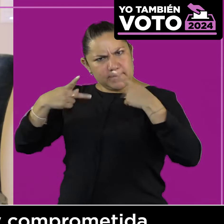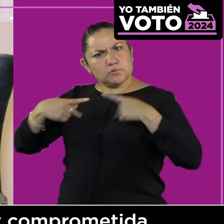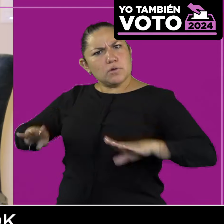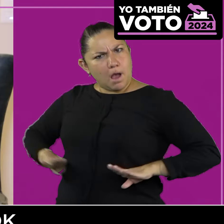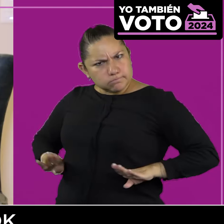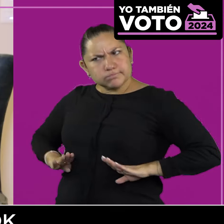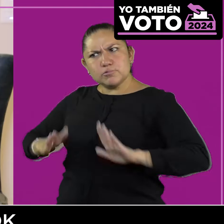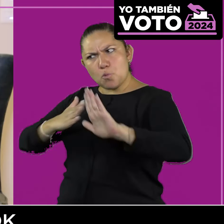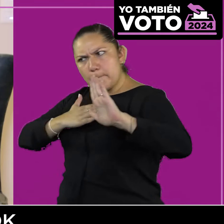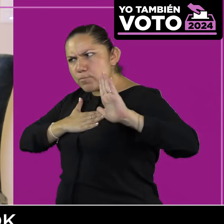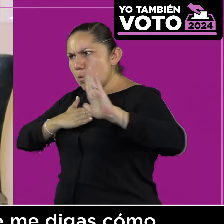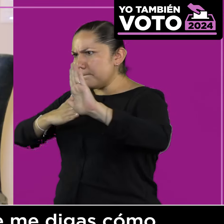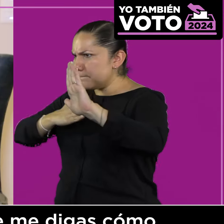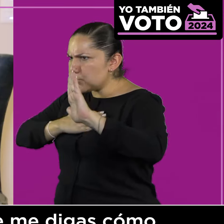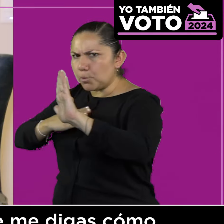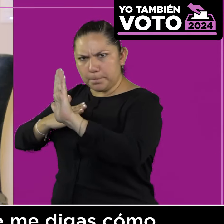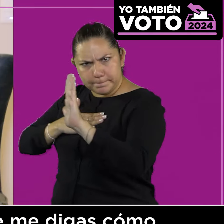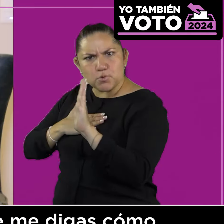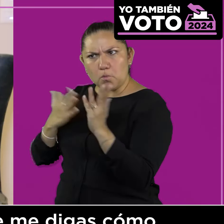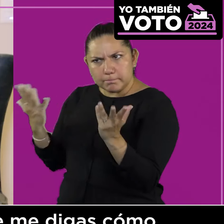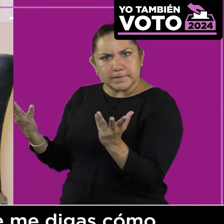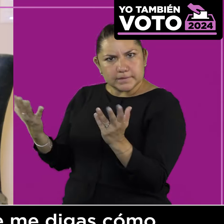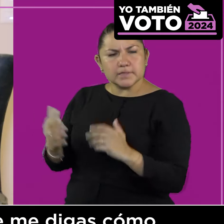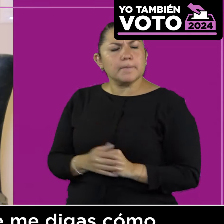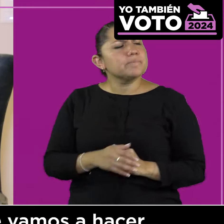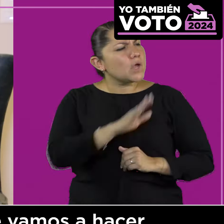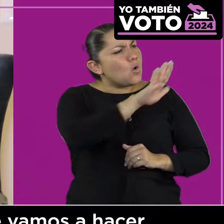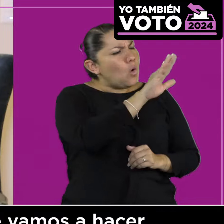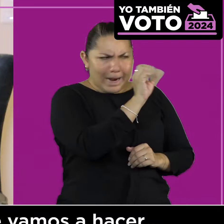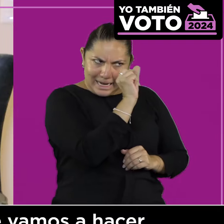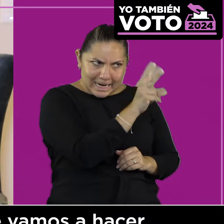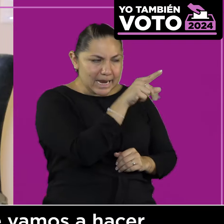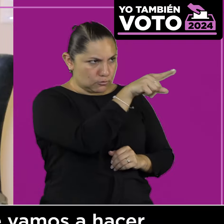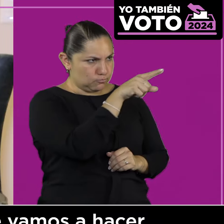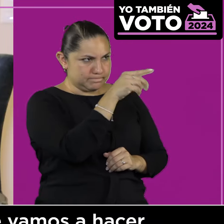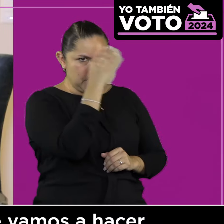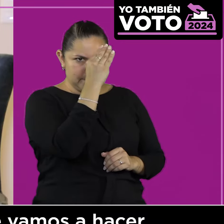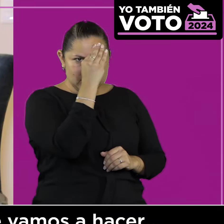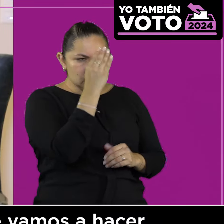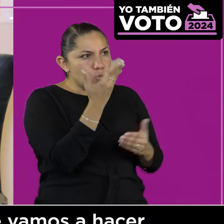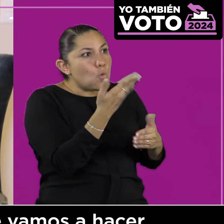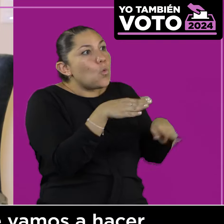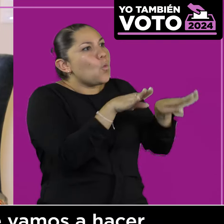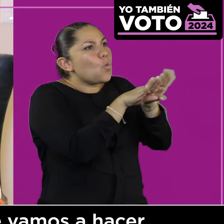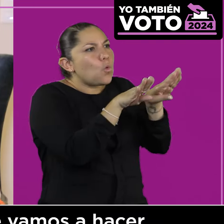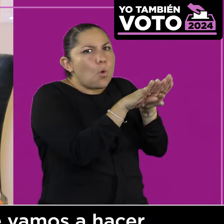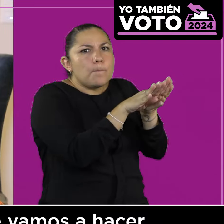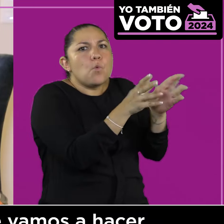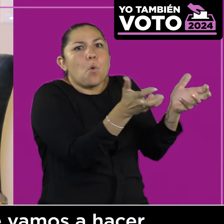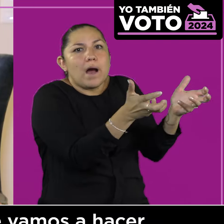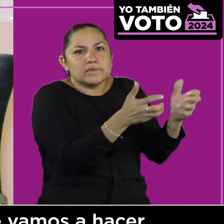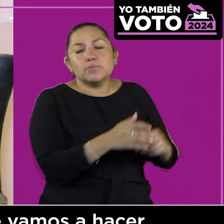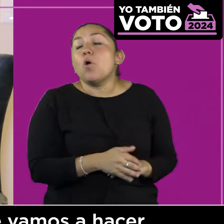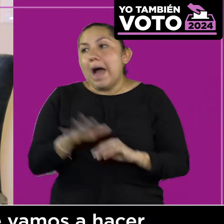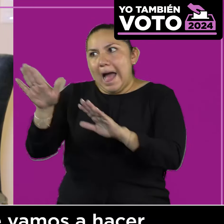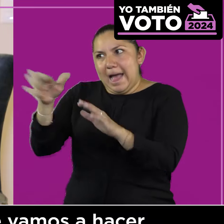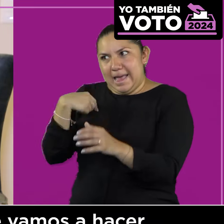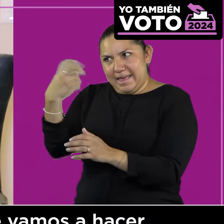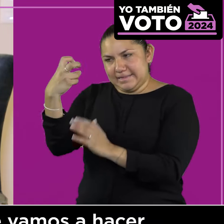comprometida okay Ahora quiero que me digas cómo O sea no es que sí vamos a hacer a ver sigue no has